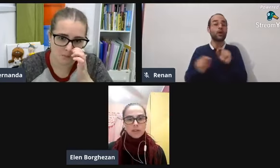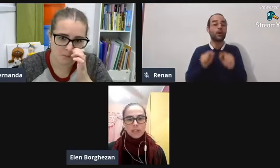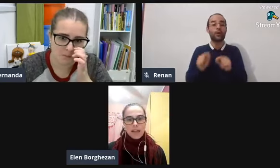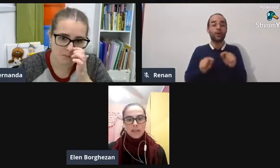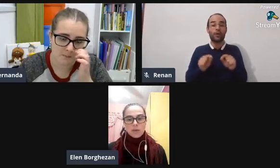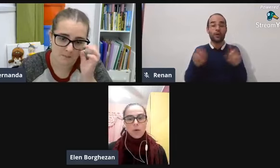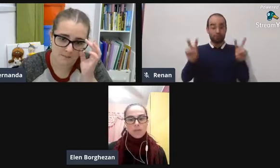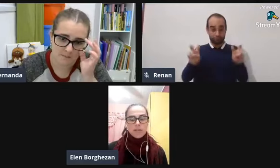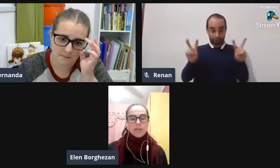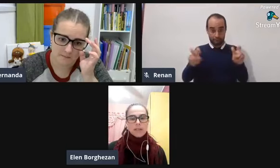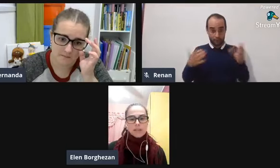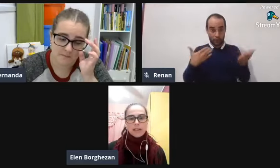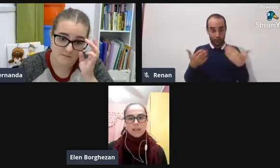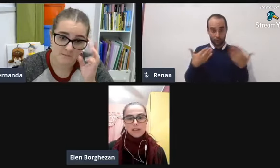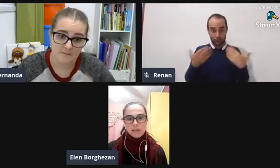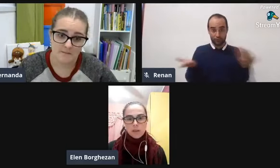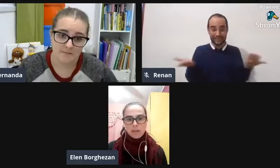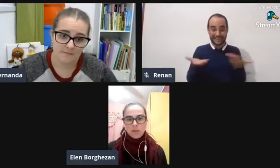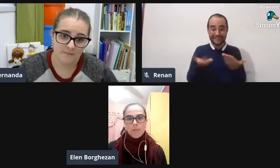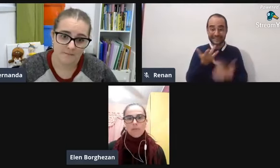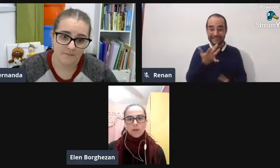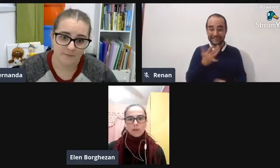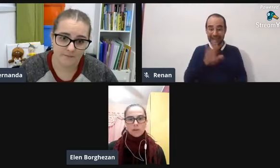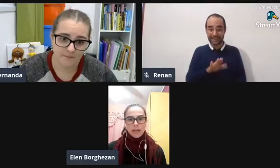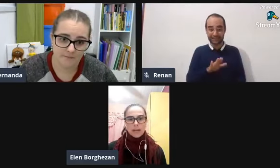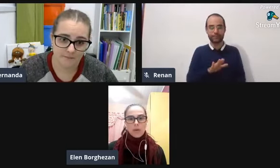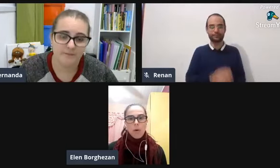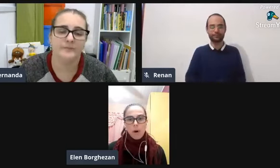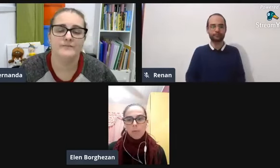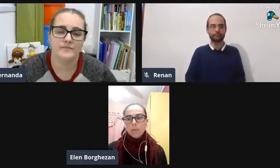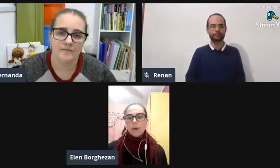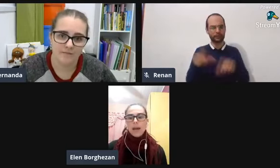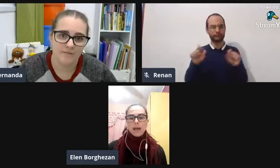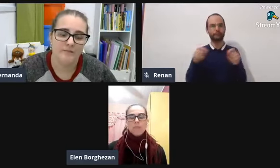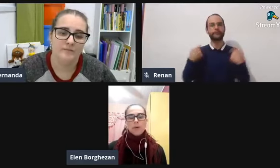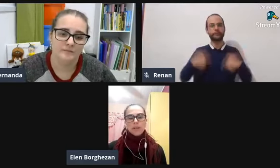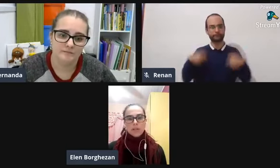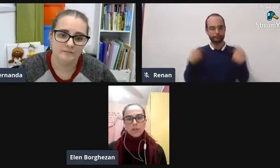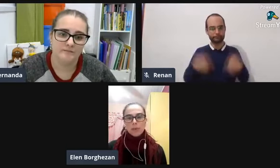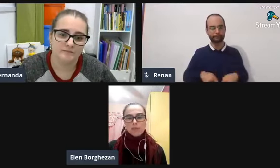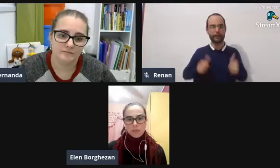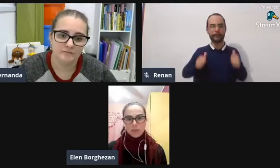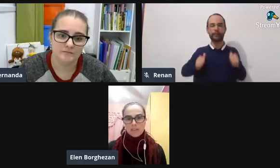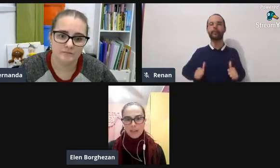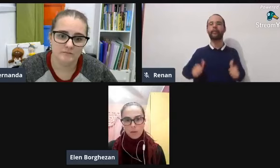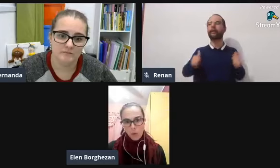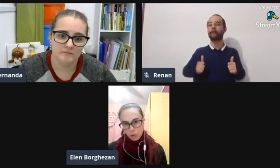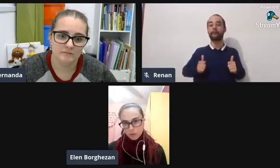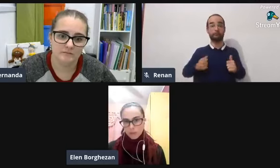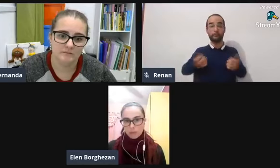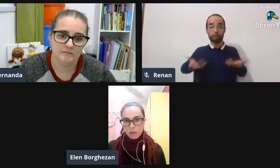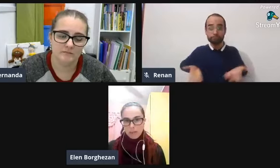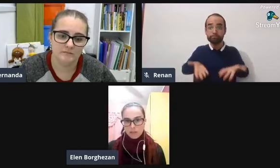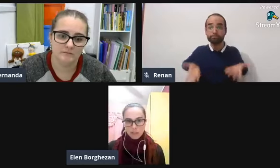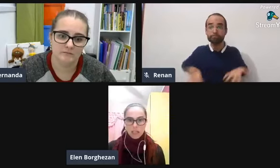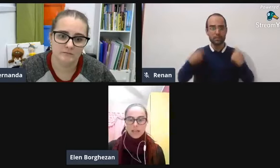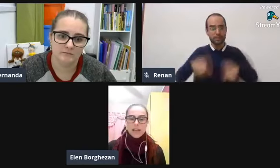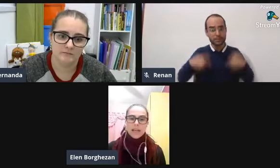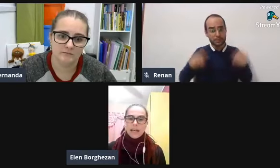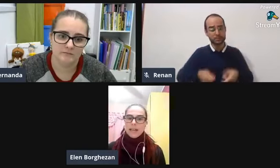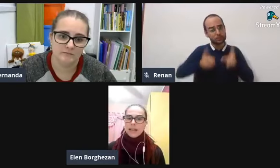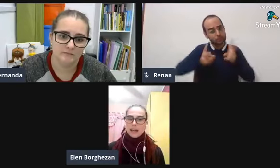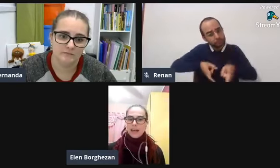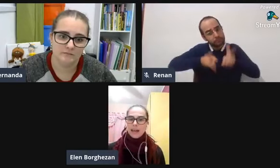falando com ele hoje de tarde, como a gente tem que sair da nossa zona de conforto, né? Como é importante o professor estar continuamente,